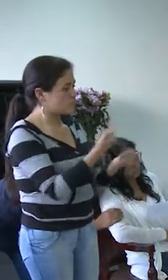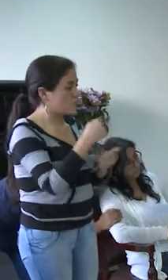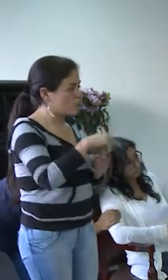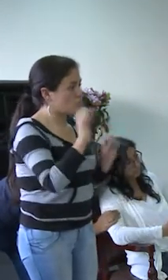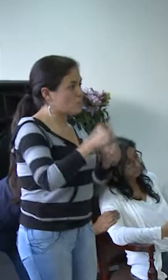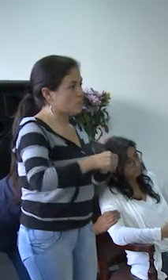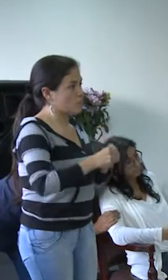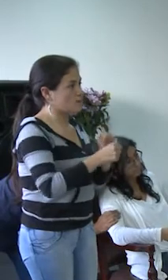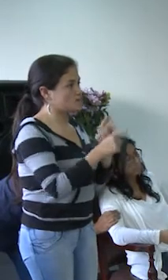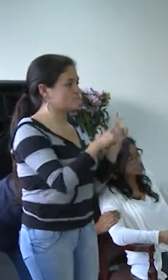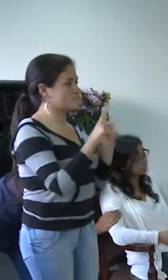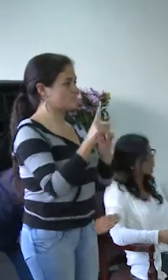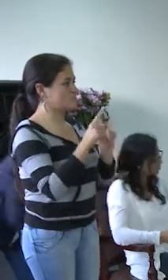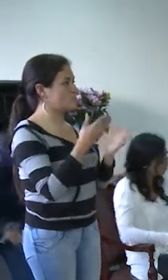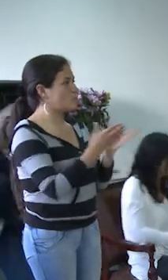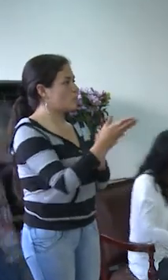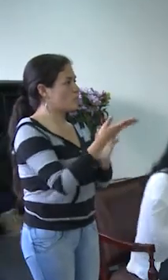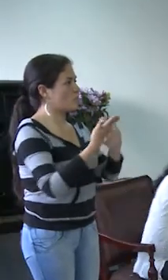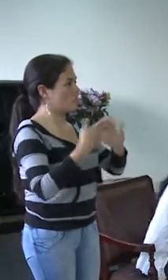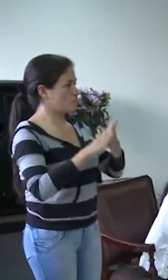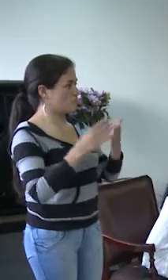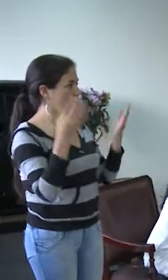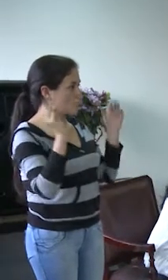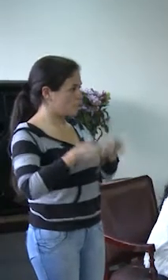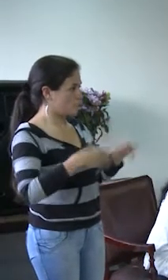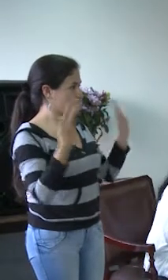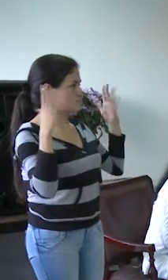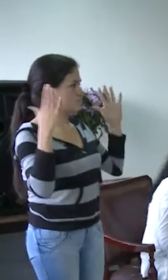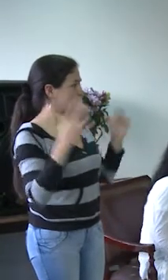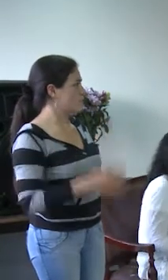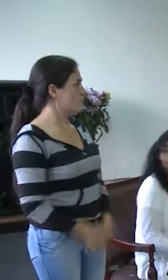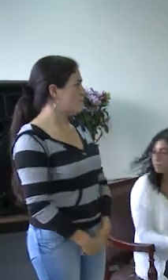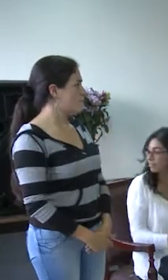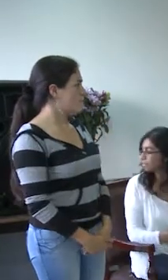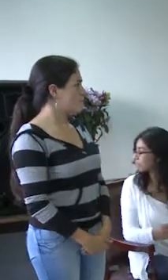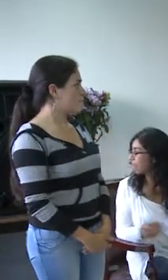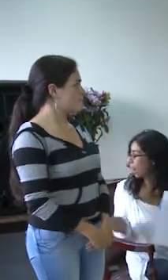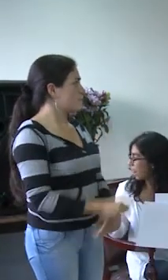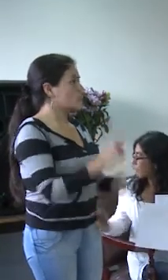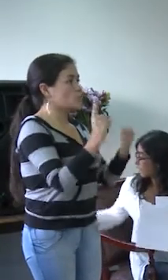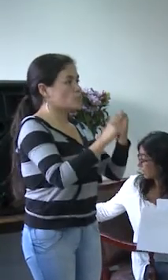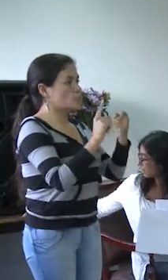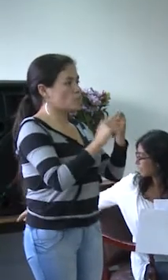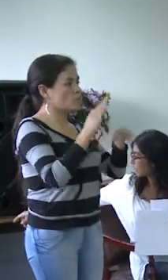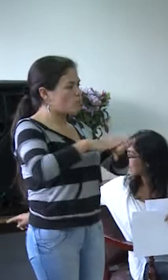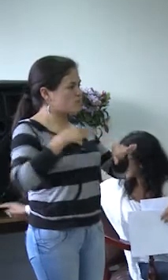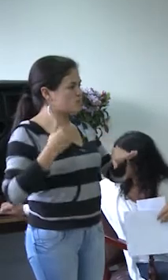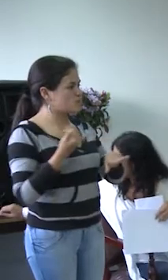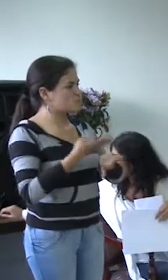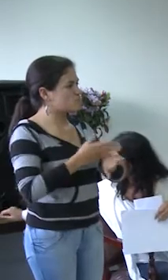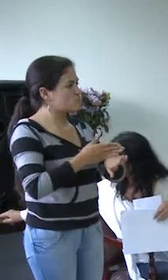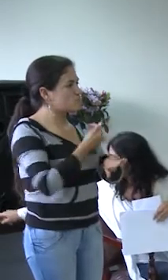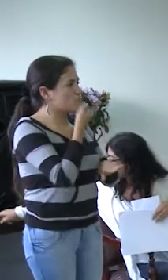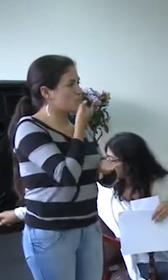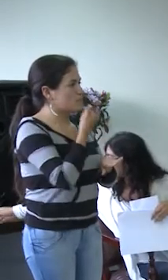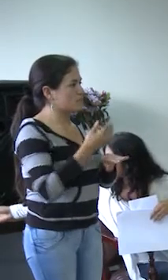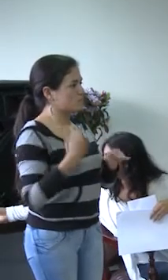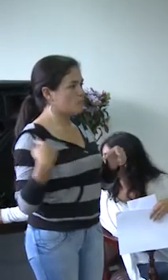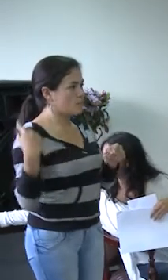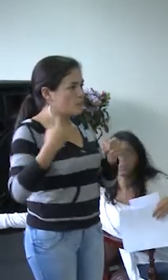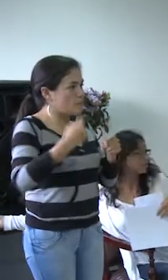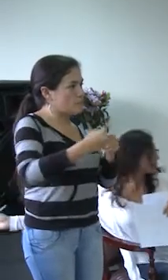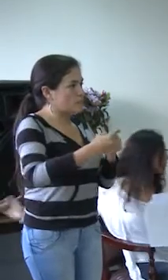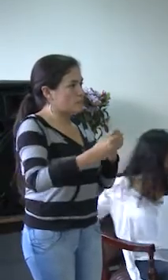hoy estemos celebrando esta renovación. Entonces, una sería alrededor de la